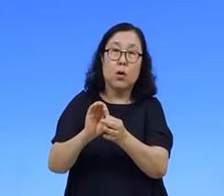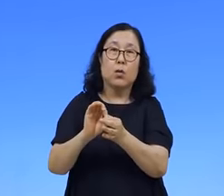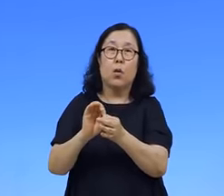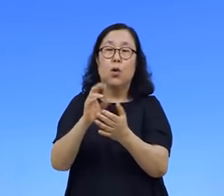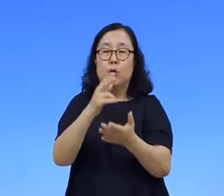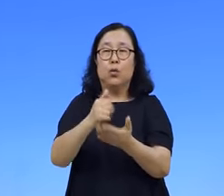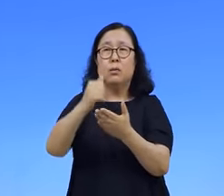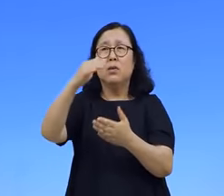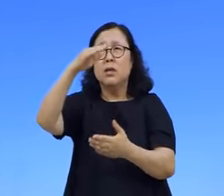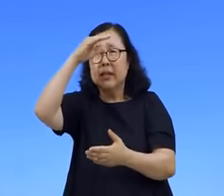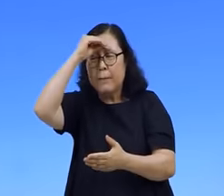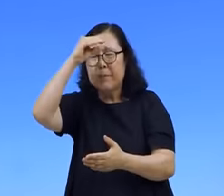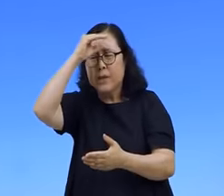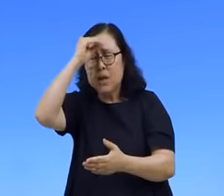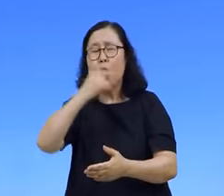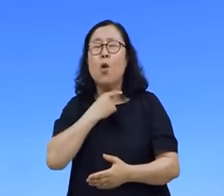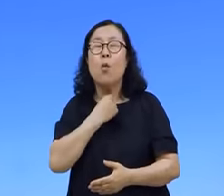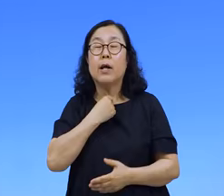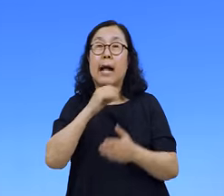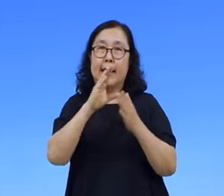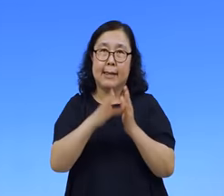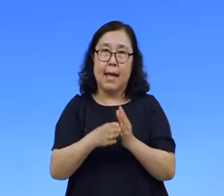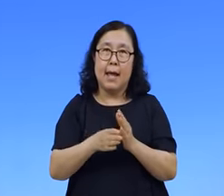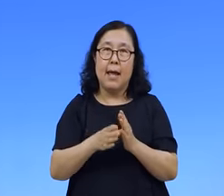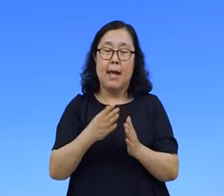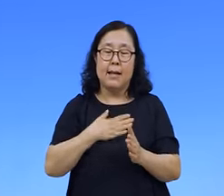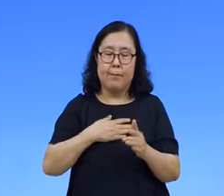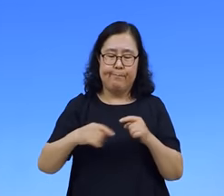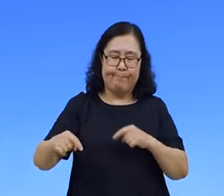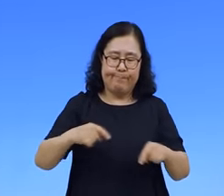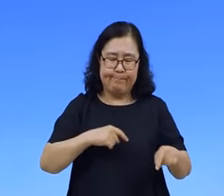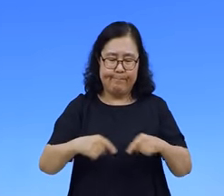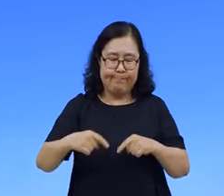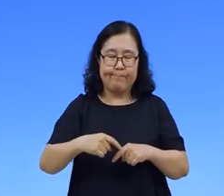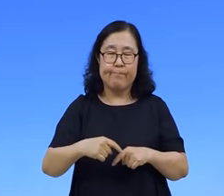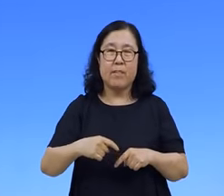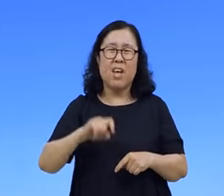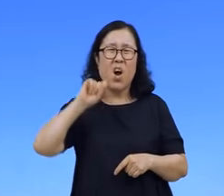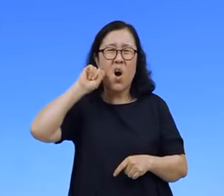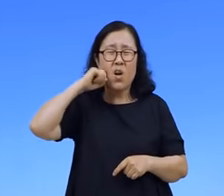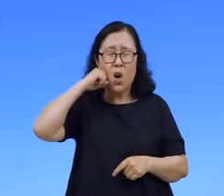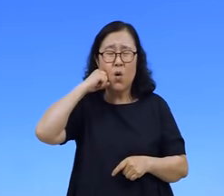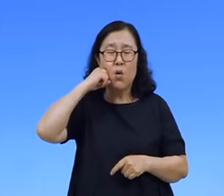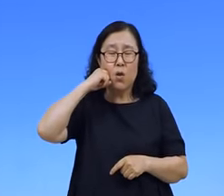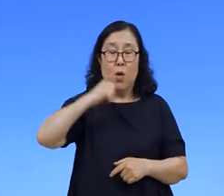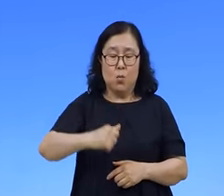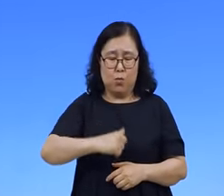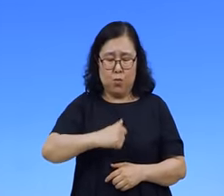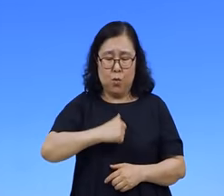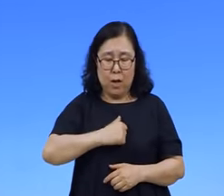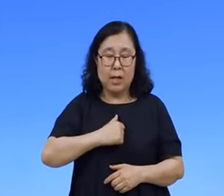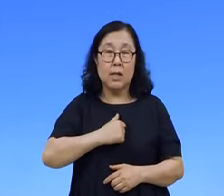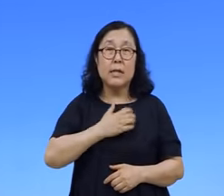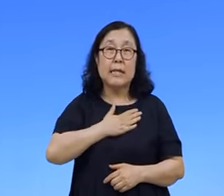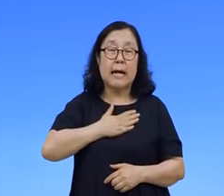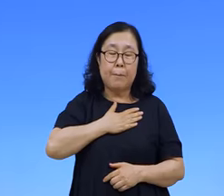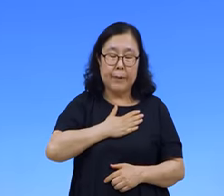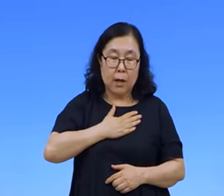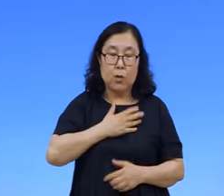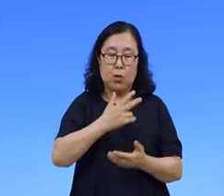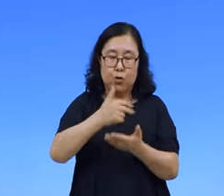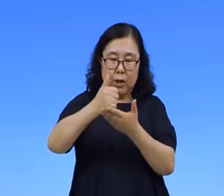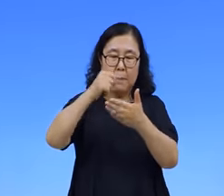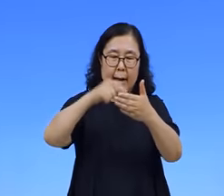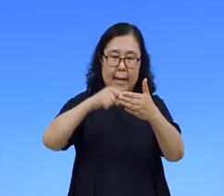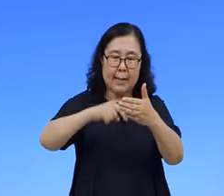생활을 꿈꿀 때에 우리 안에 그 참 다스리기 어려운 이 분노라는 감정도 주님 안에서 통제되고